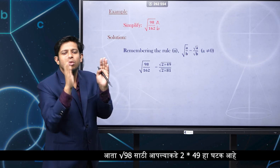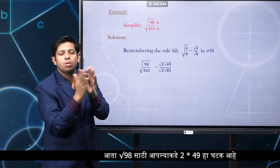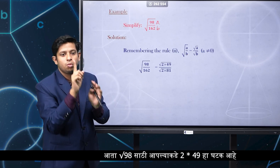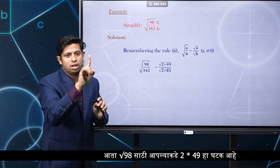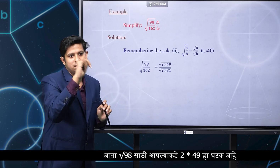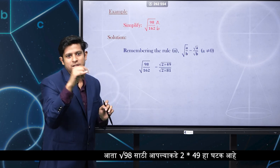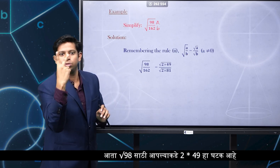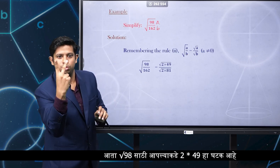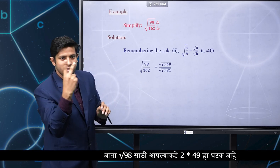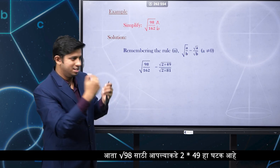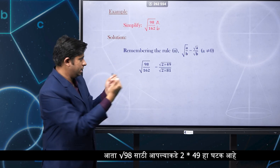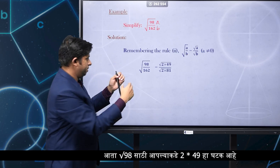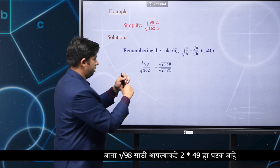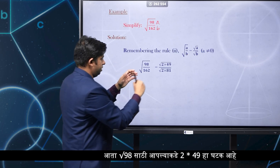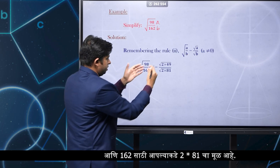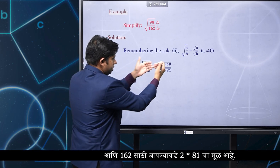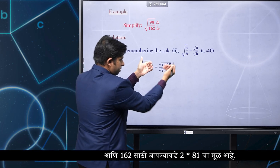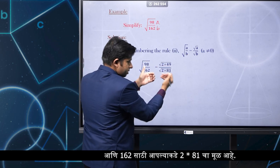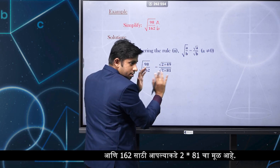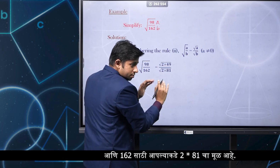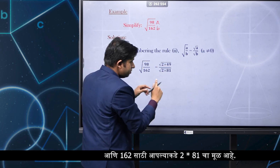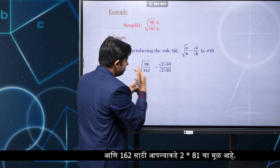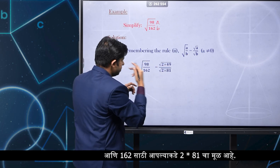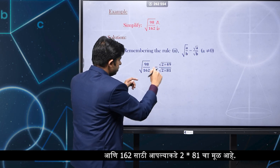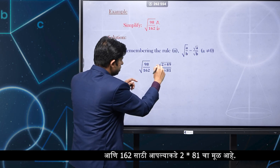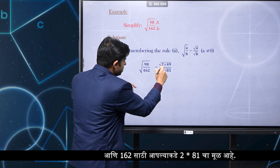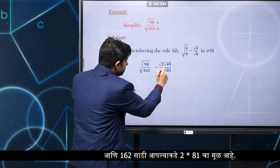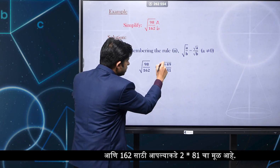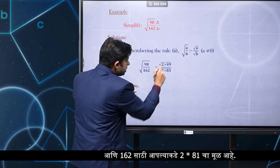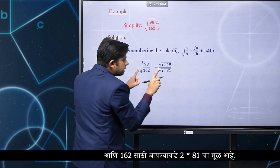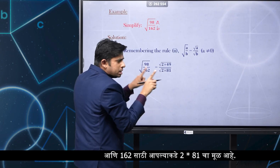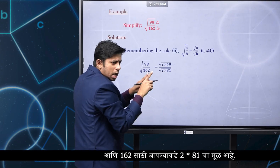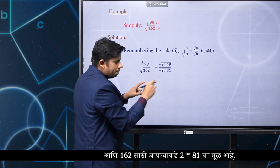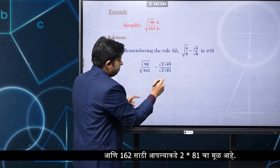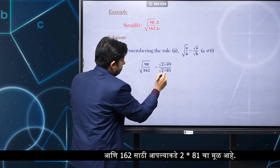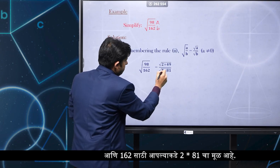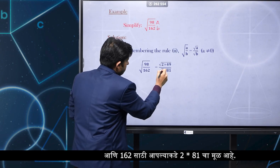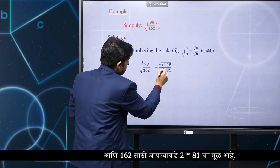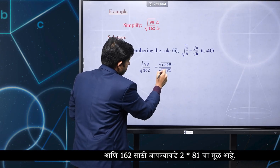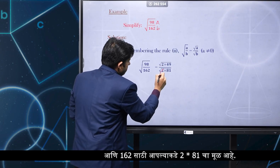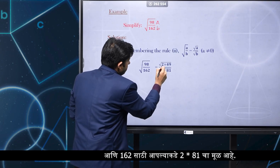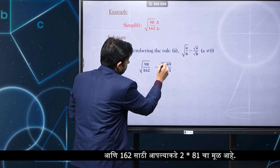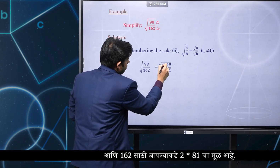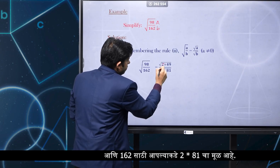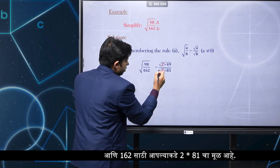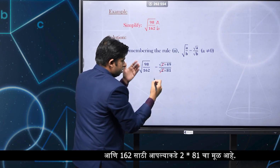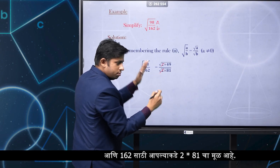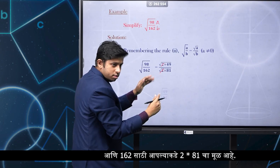49 हा एक घटक आहे आणि 162 साठी आपल्याकडे 2 गुणिले 81 चा मूळ आहे.